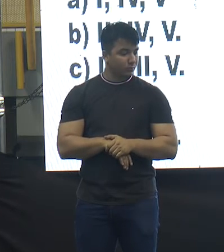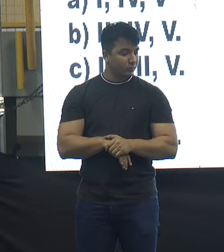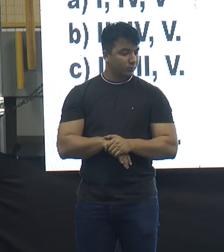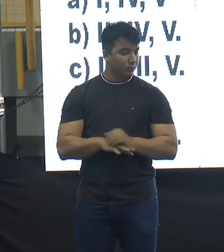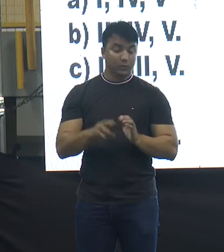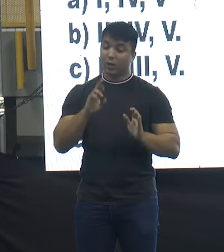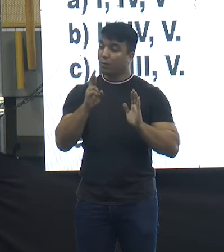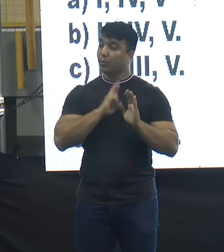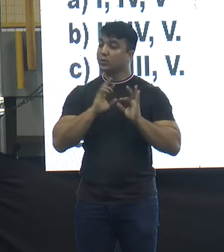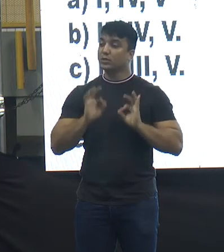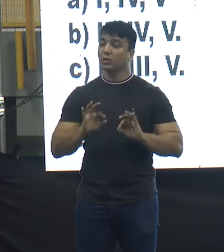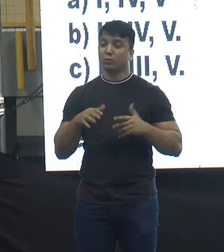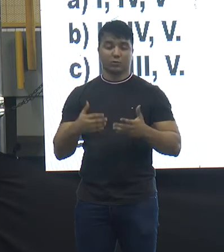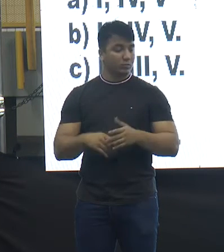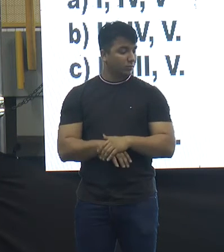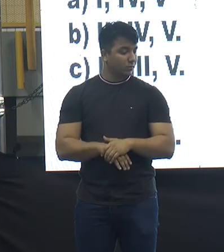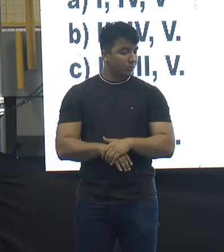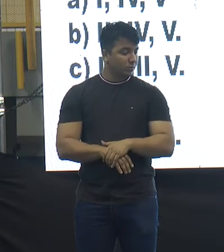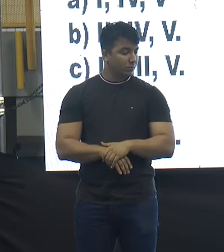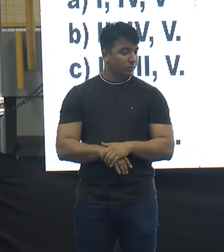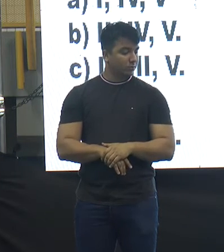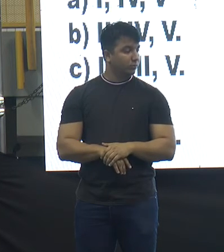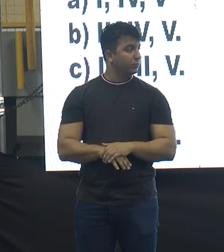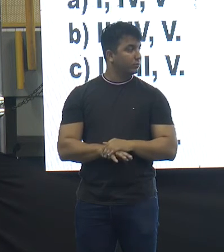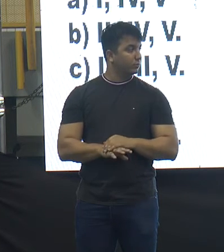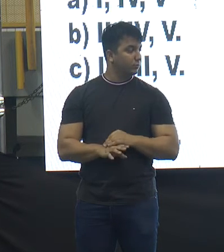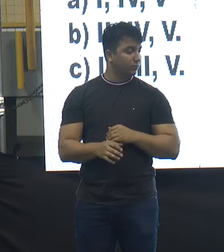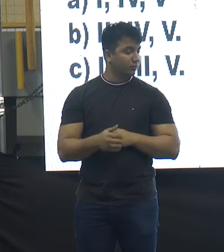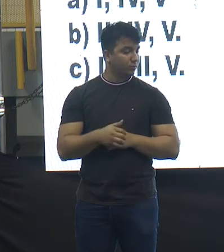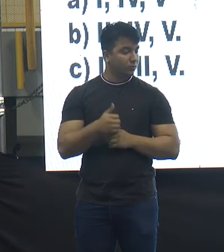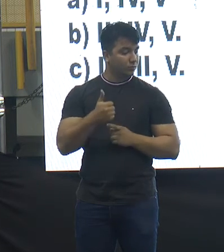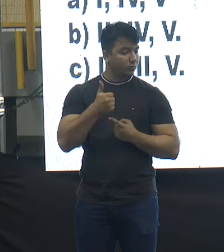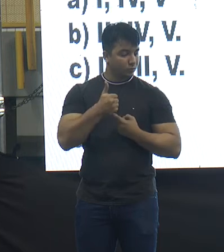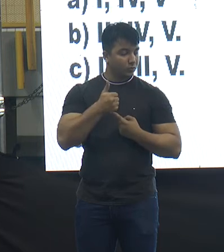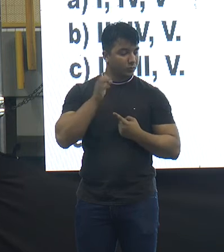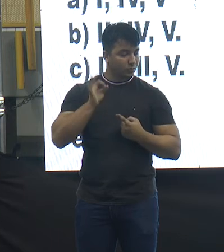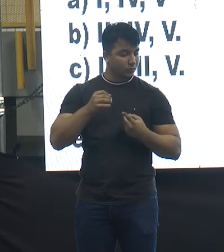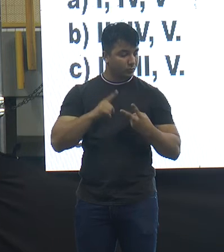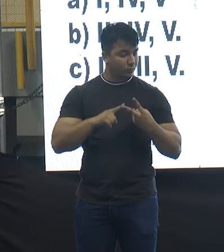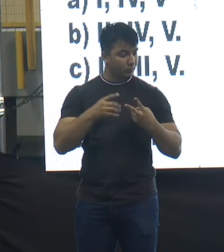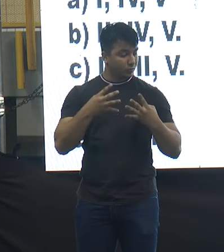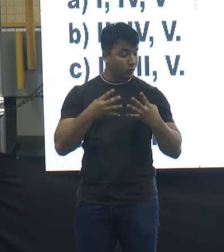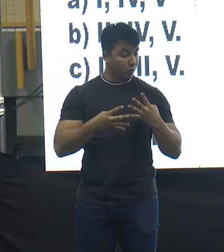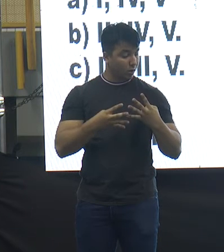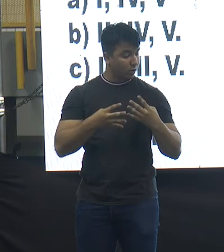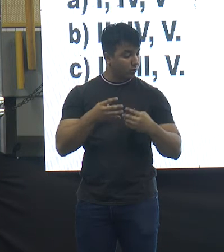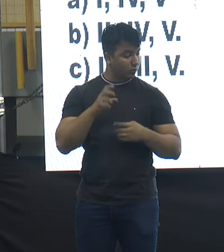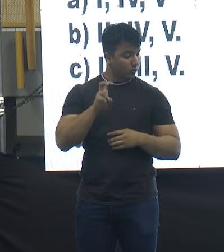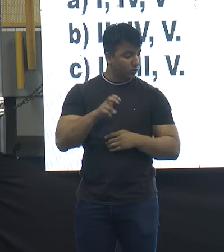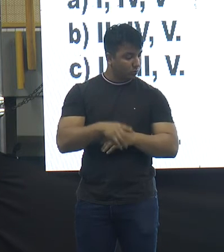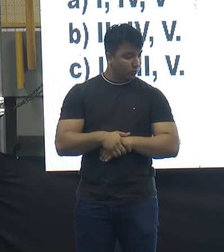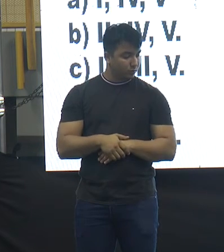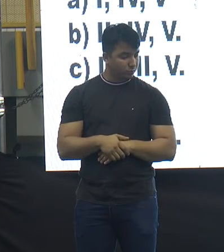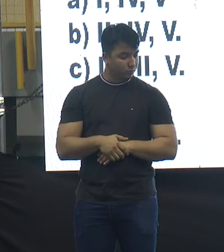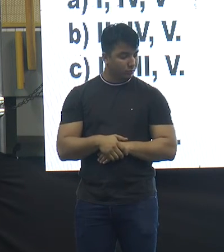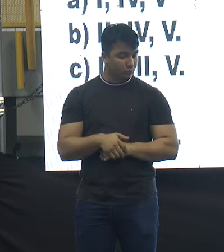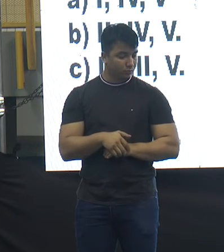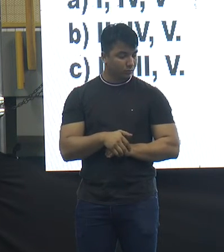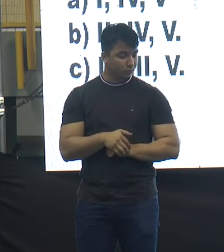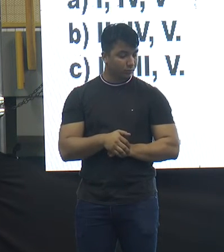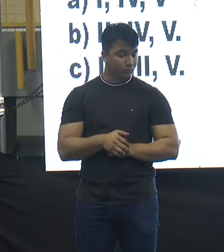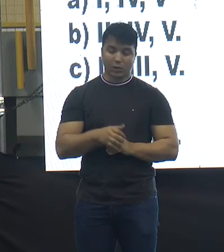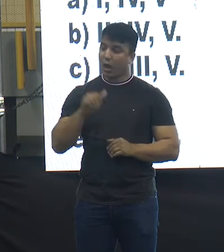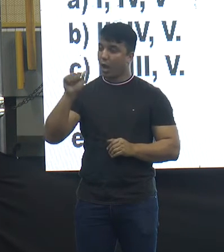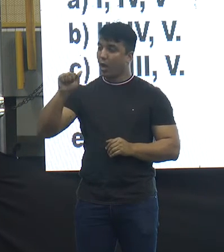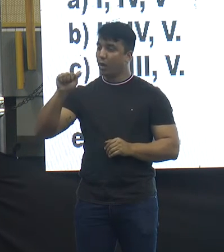Qual a resposta, professor? Tá? A resposta é item 1, o item 4 e o item 5.